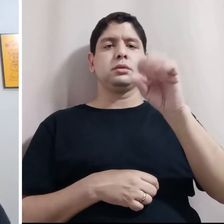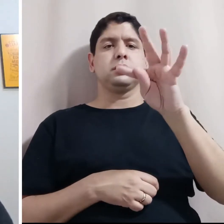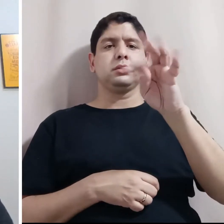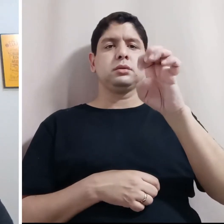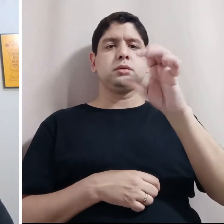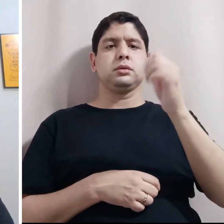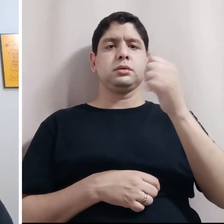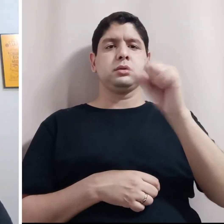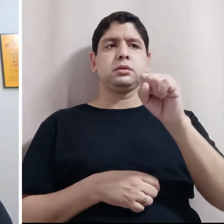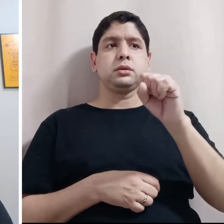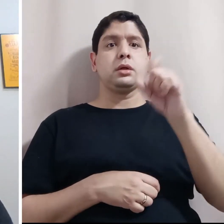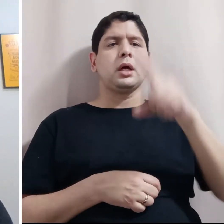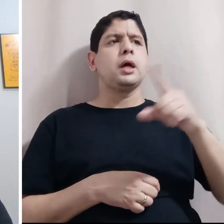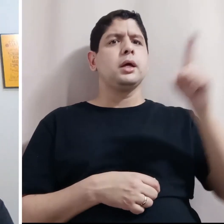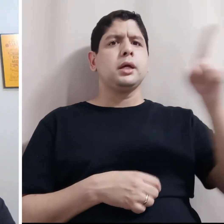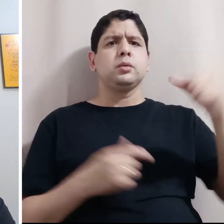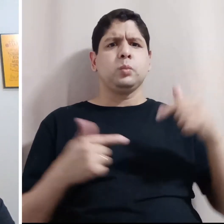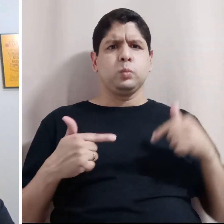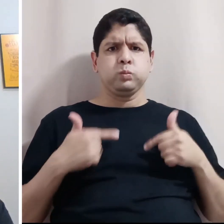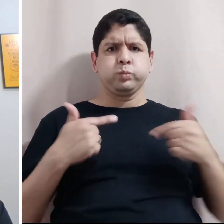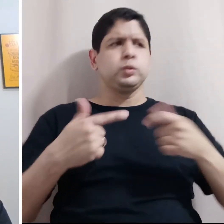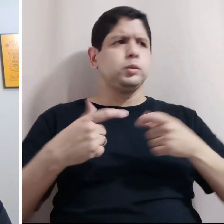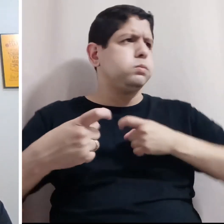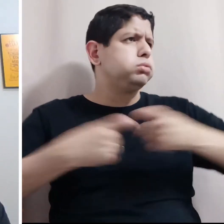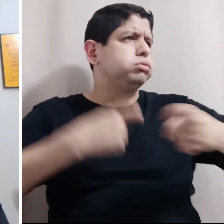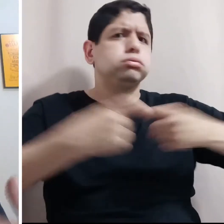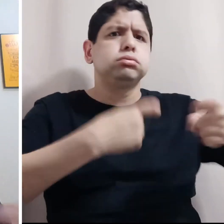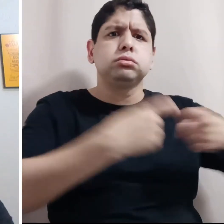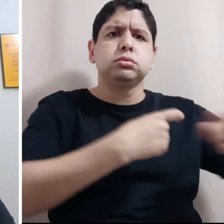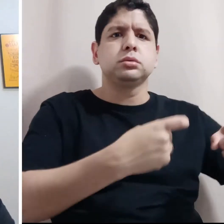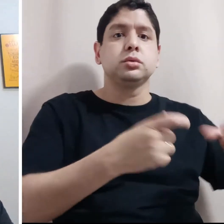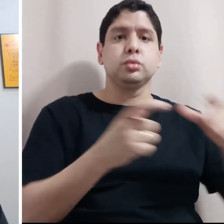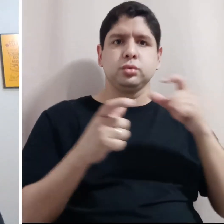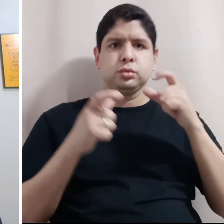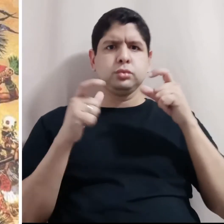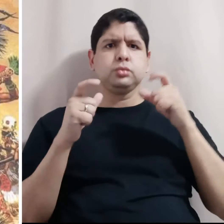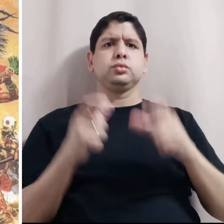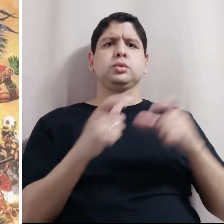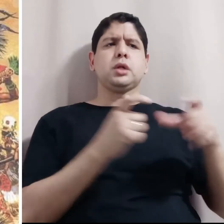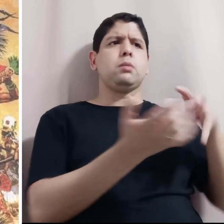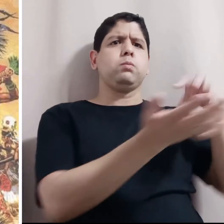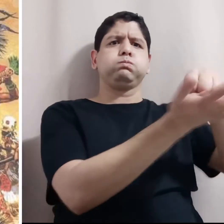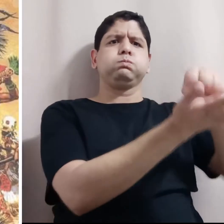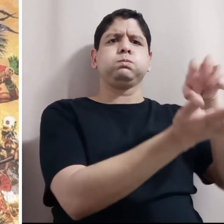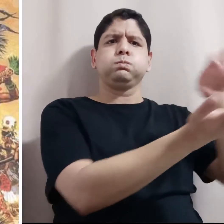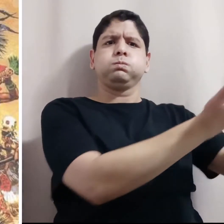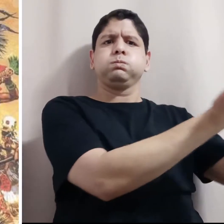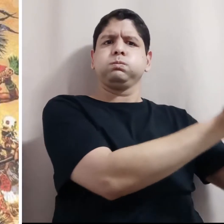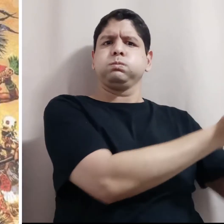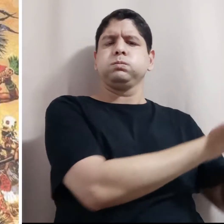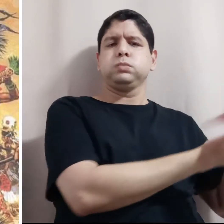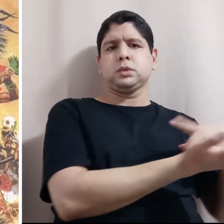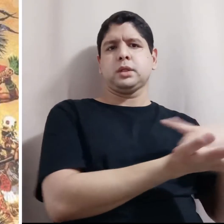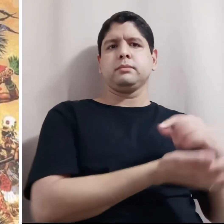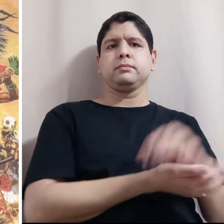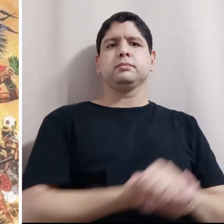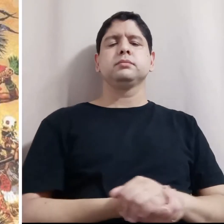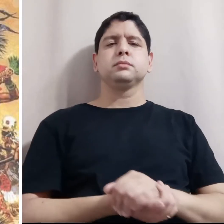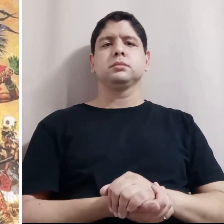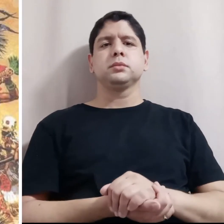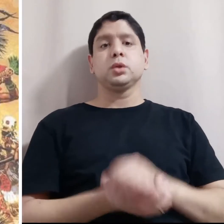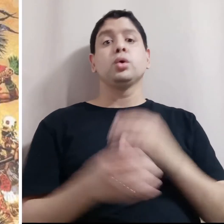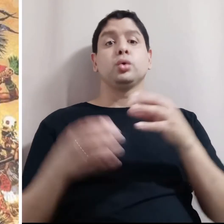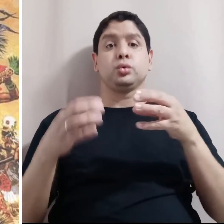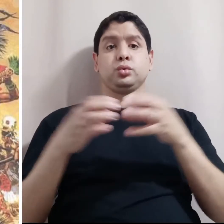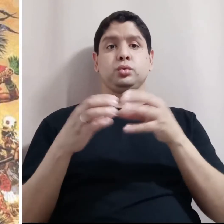dos astecas é que era um povo, né, guerreiro, né? Eles conquistavam os povos ali no entorno deles, né?